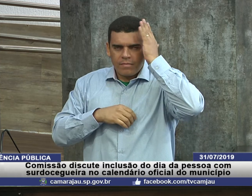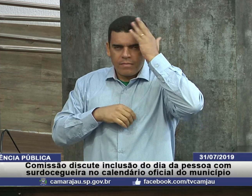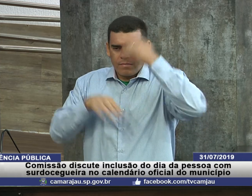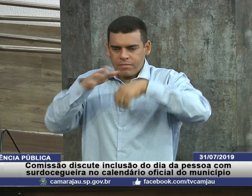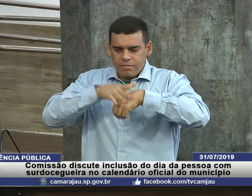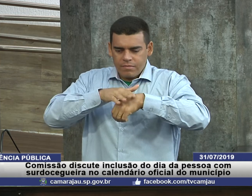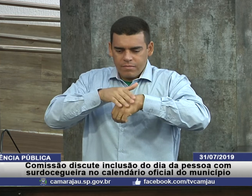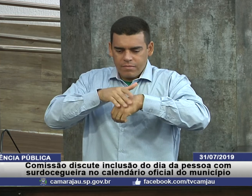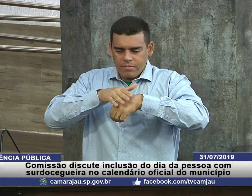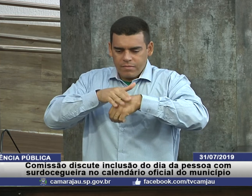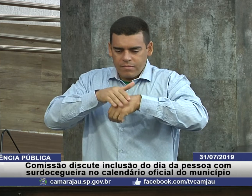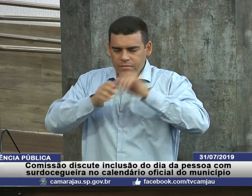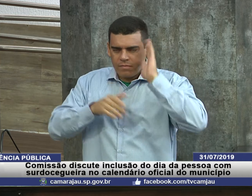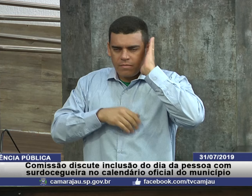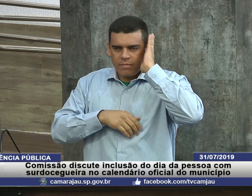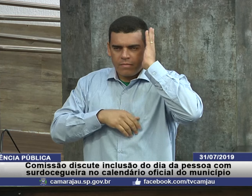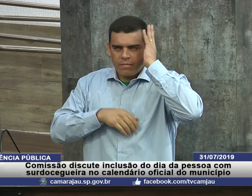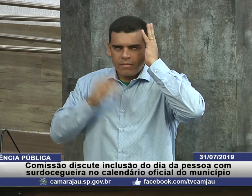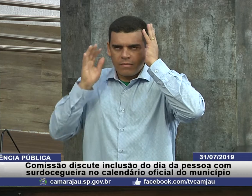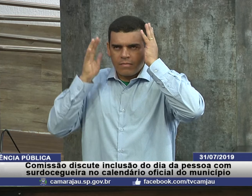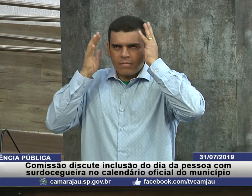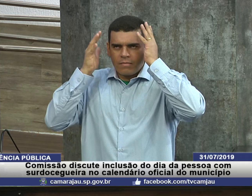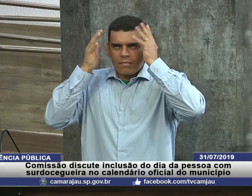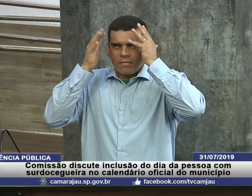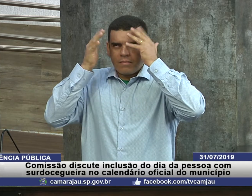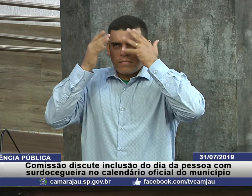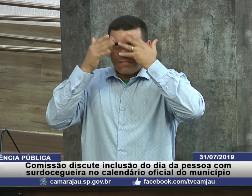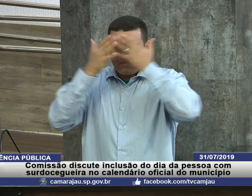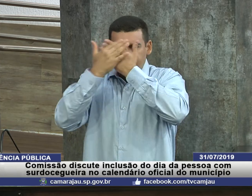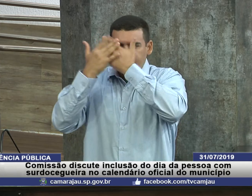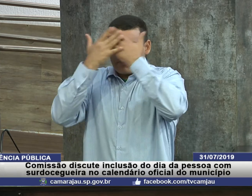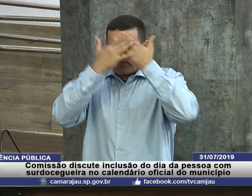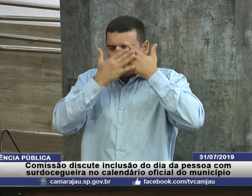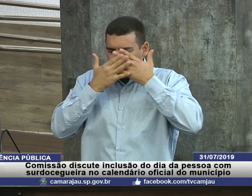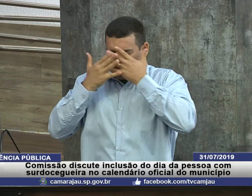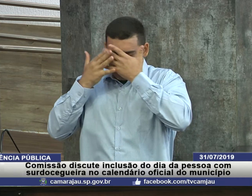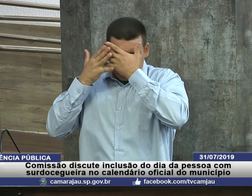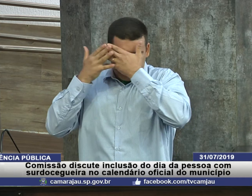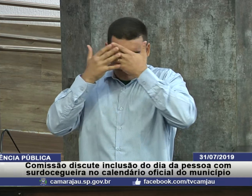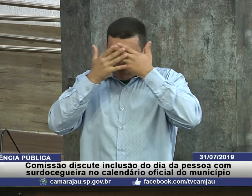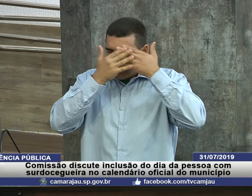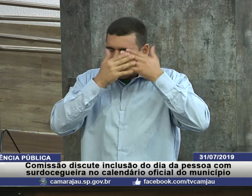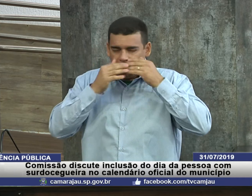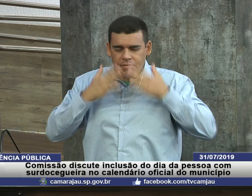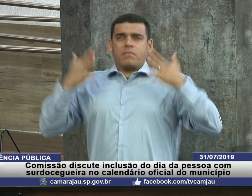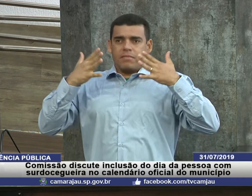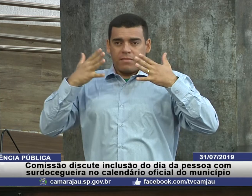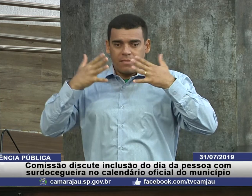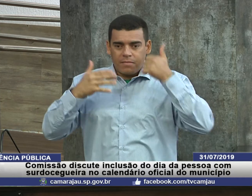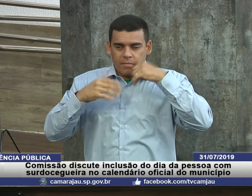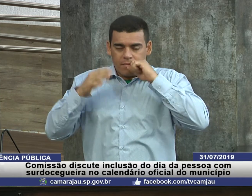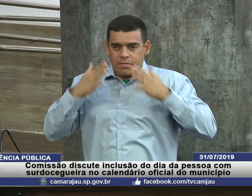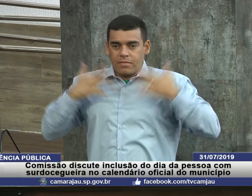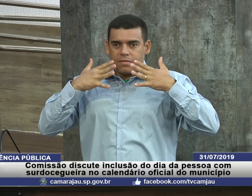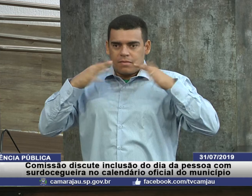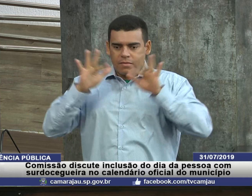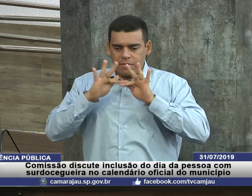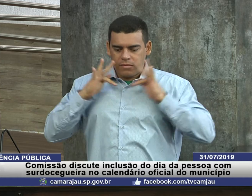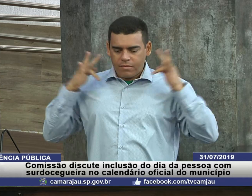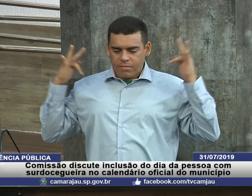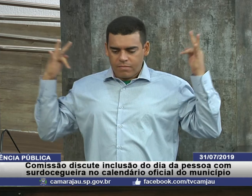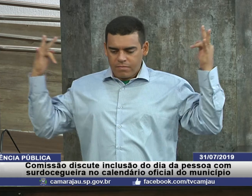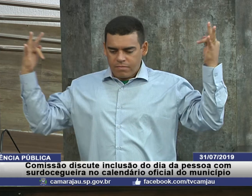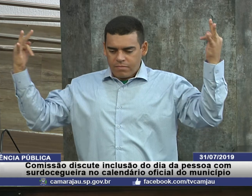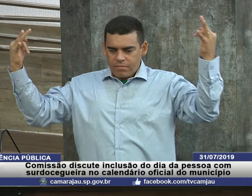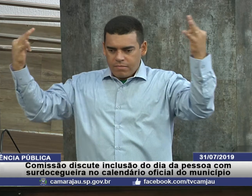Com 22 anos, eu perdi totalmente a minha visão. A minha visão ela se fechou totalmente de